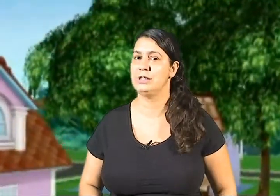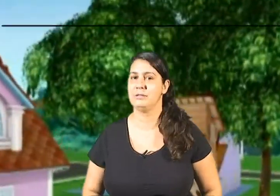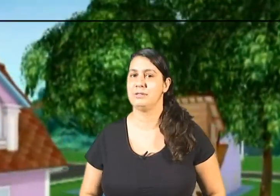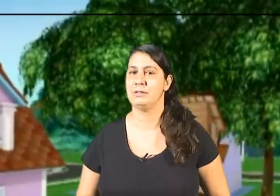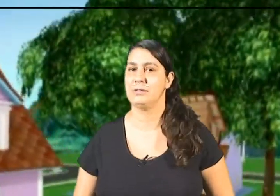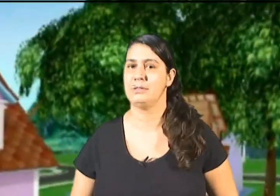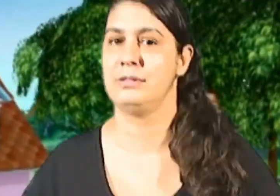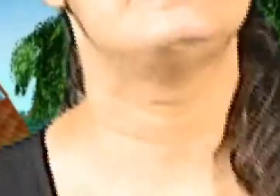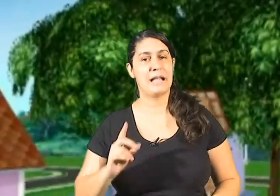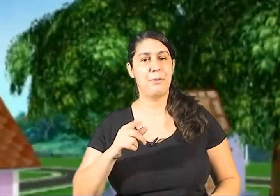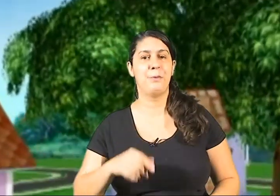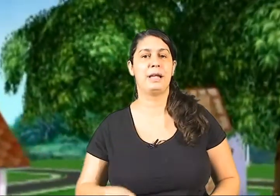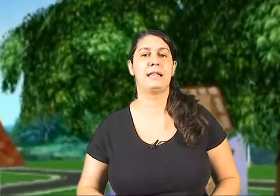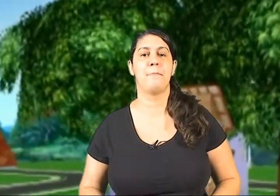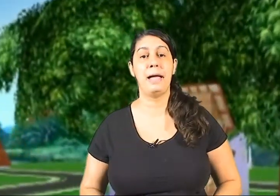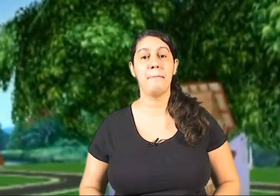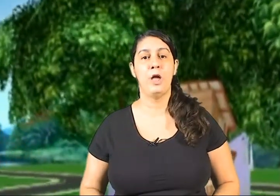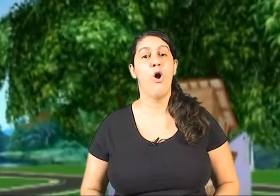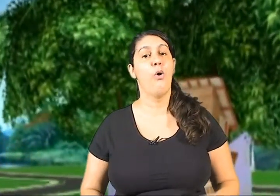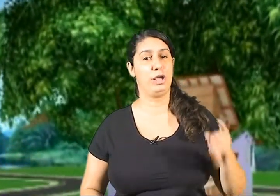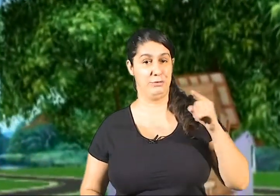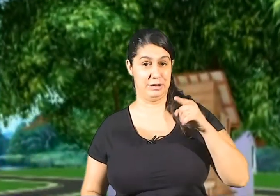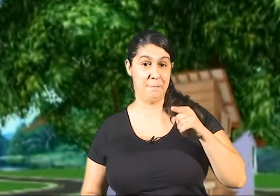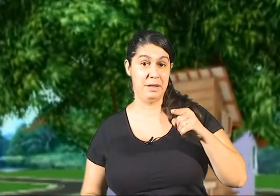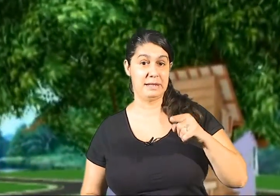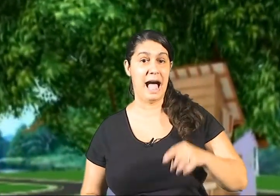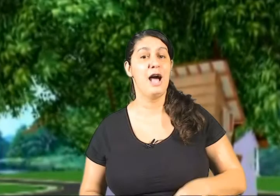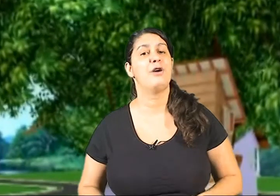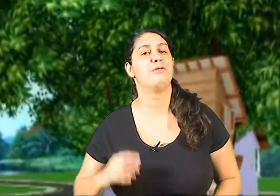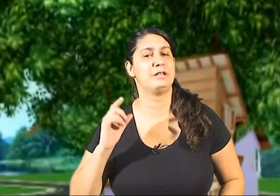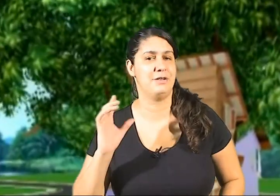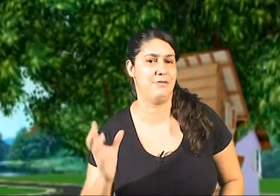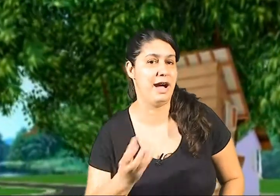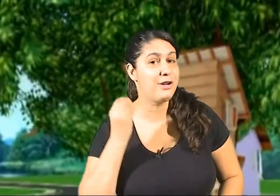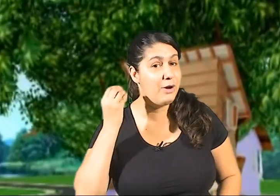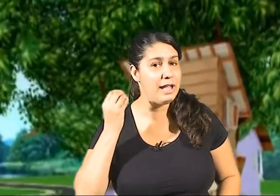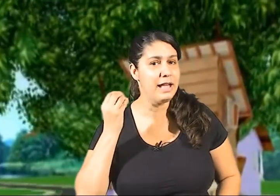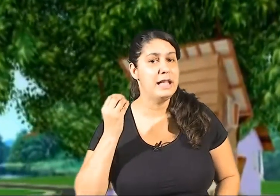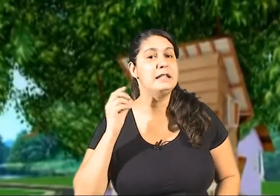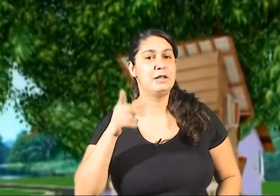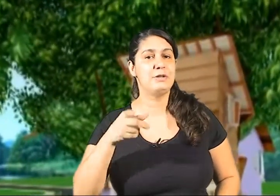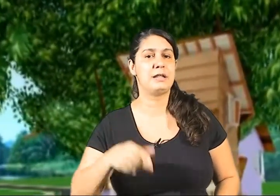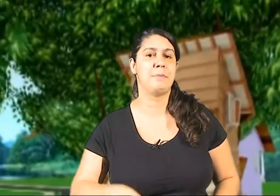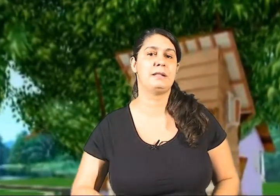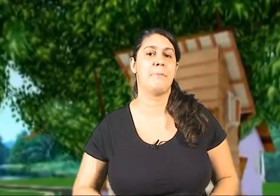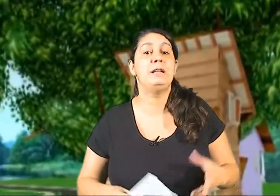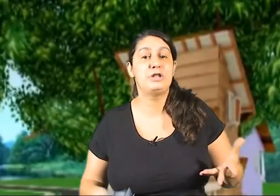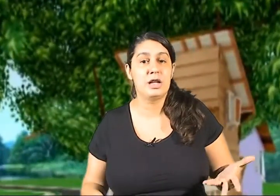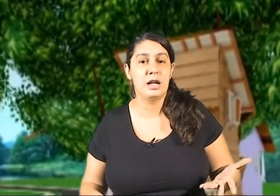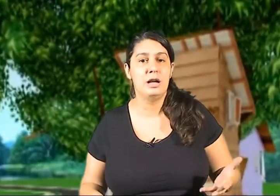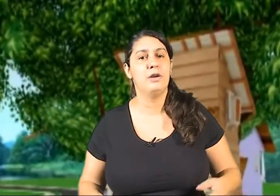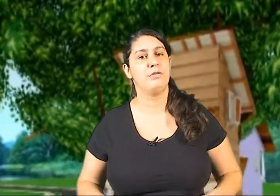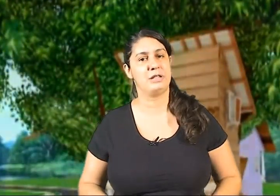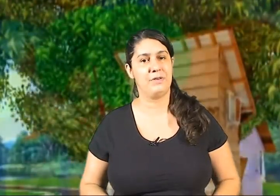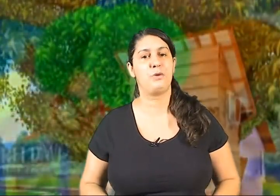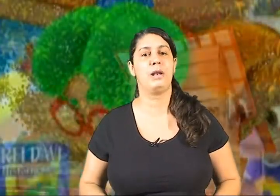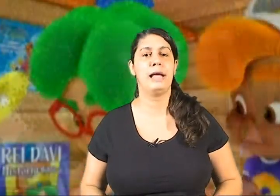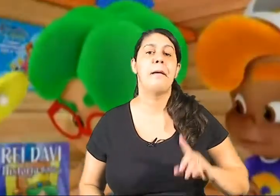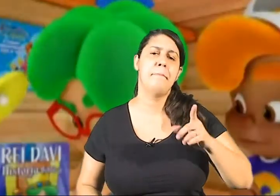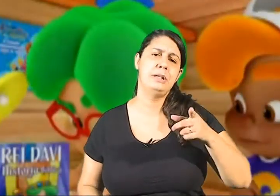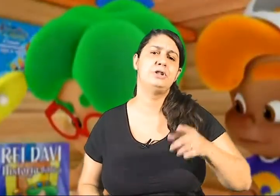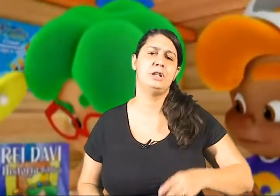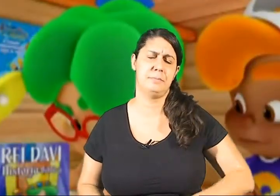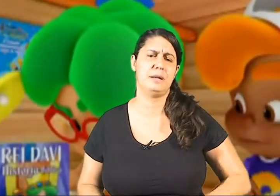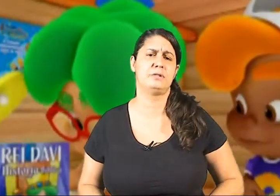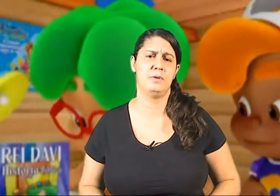mente Sabe porque também o que você Plantar você vai colher se você plantar Mentira você vai